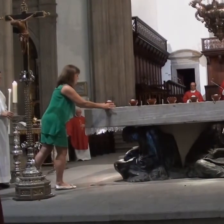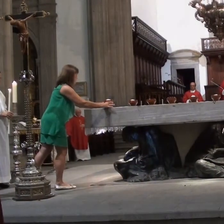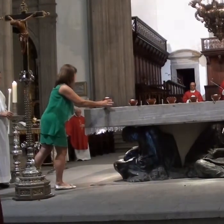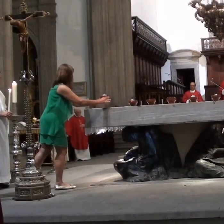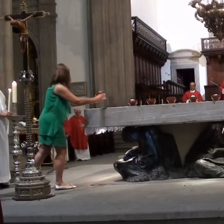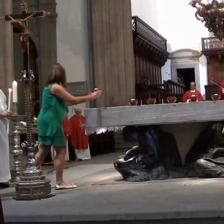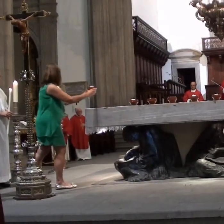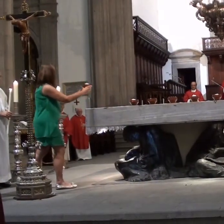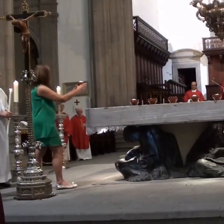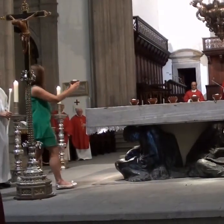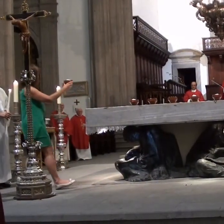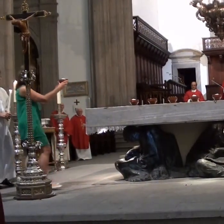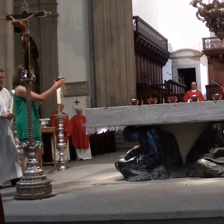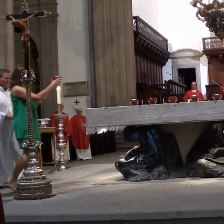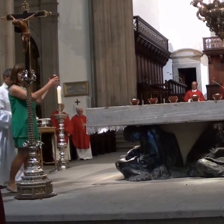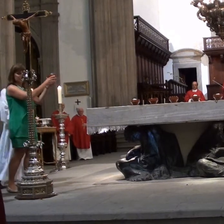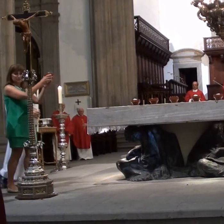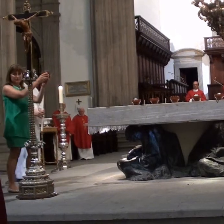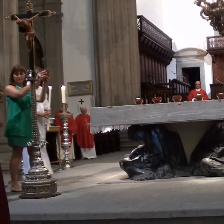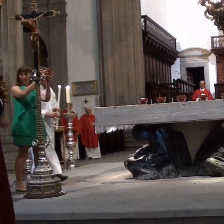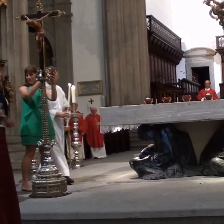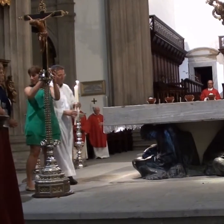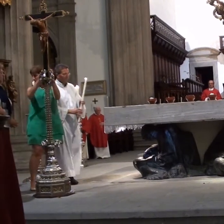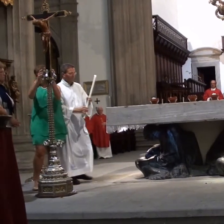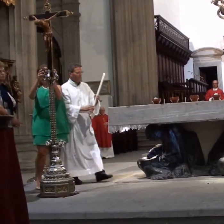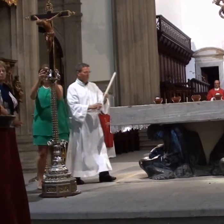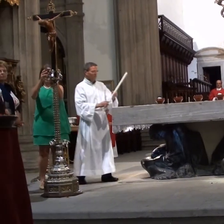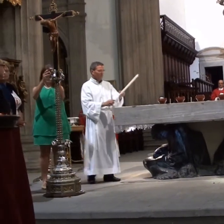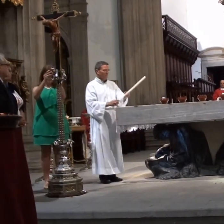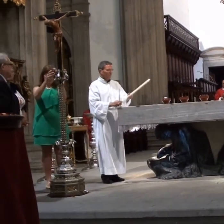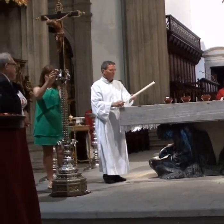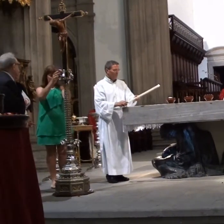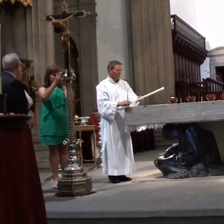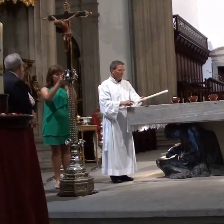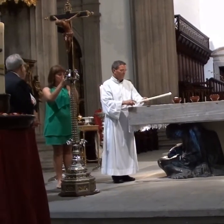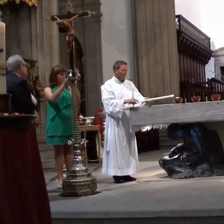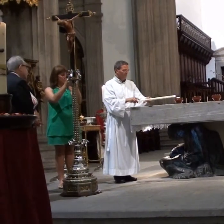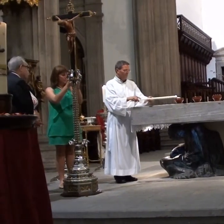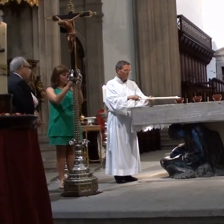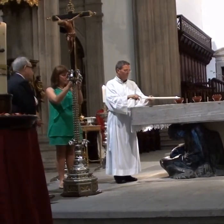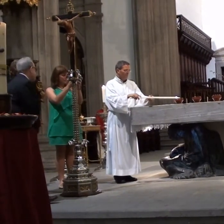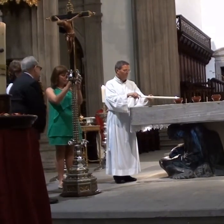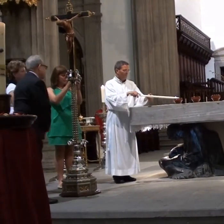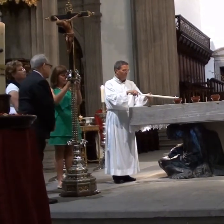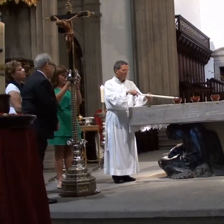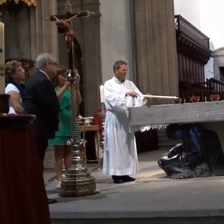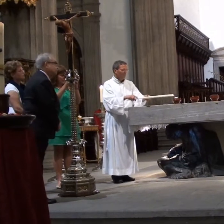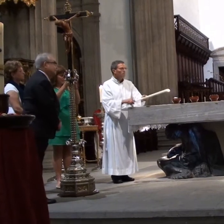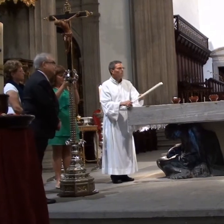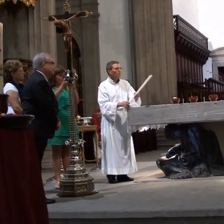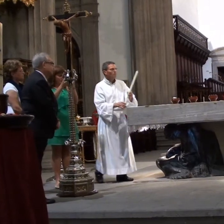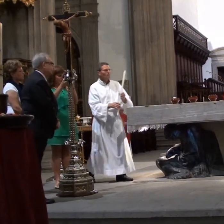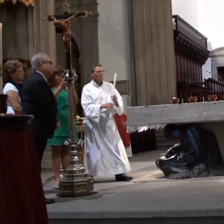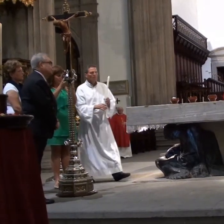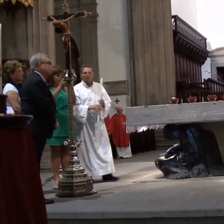recibir el don de consejo por él podréis realizar el discernimiento